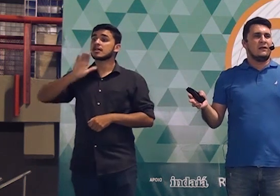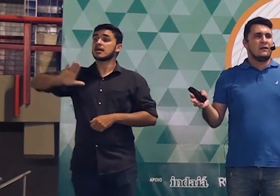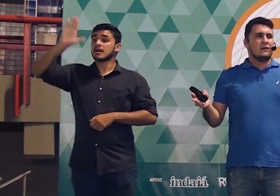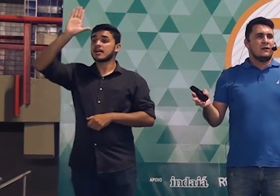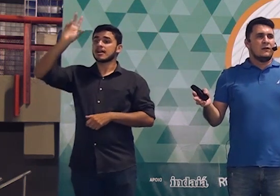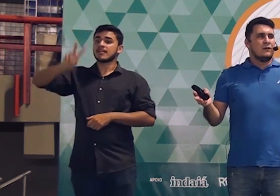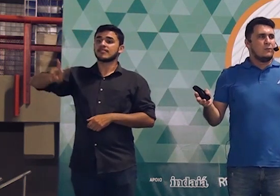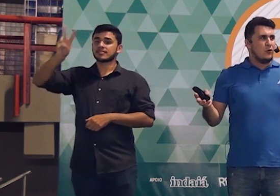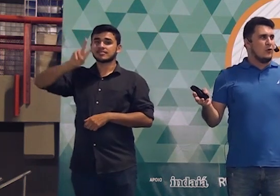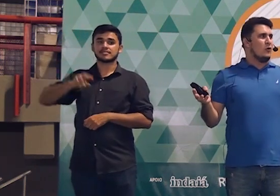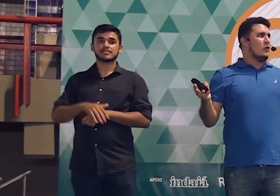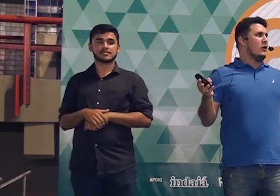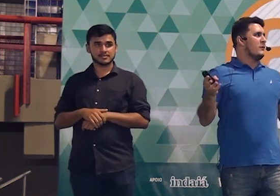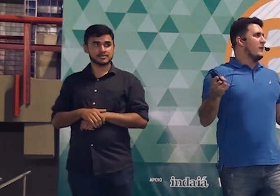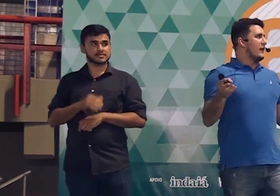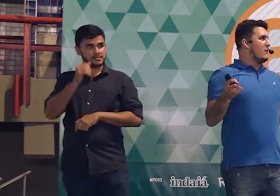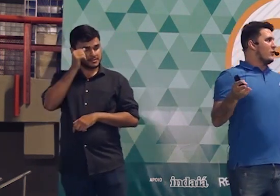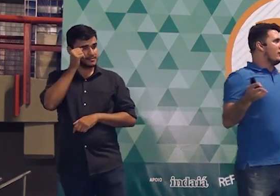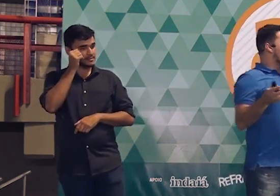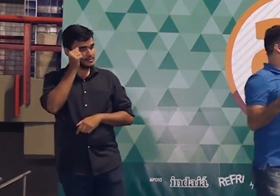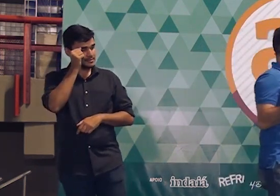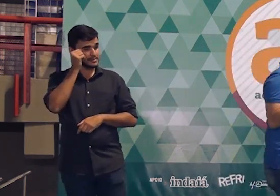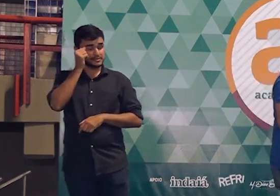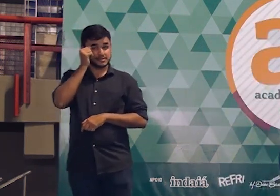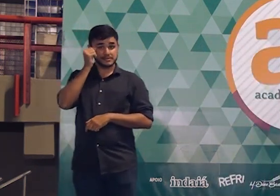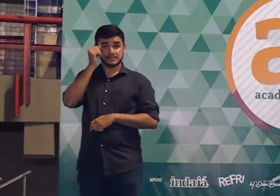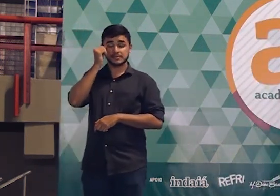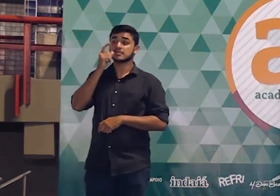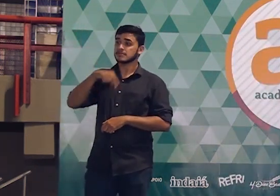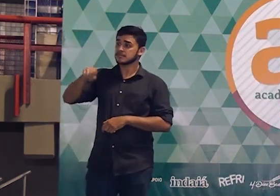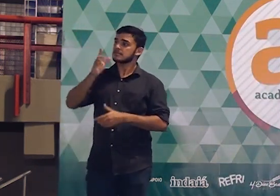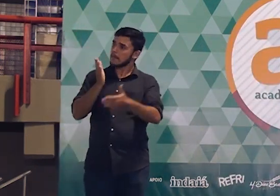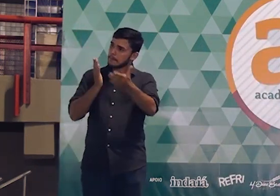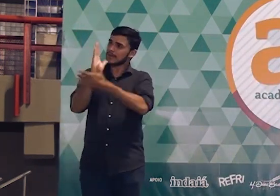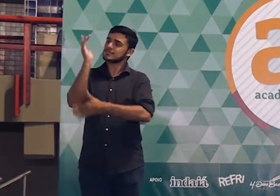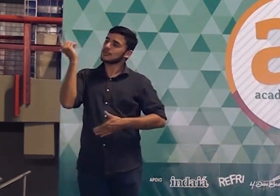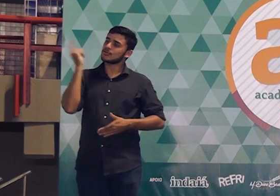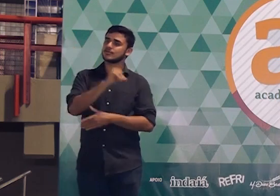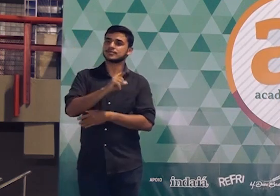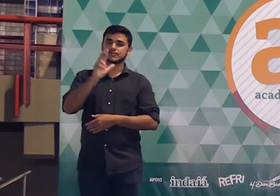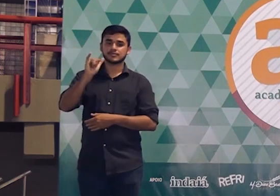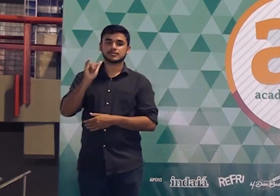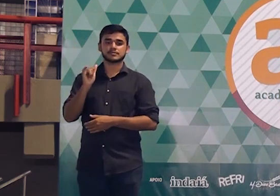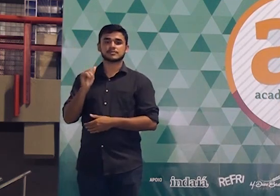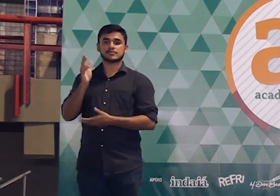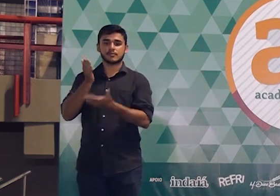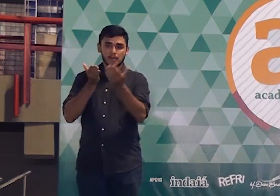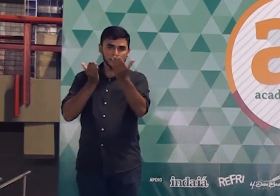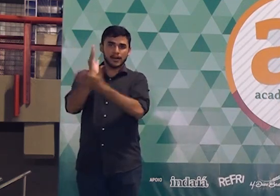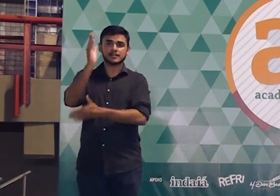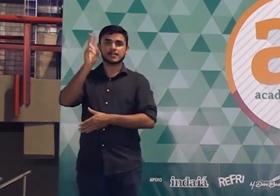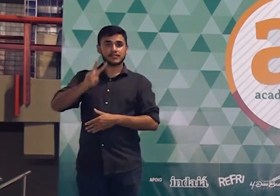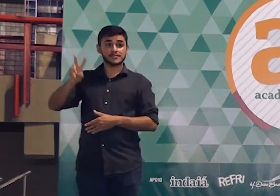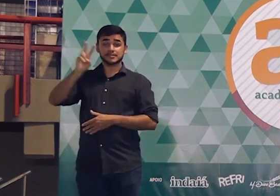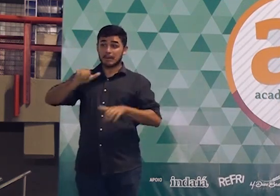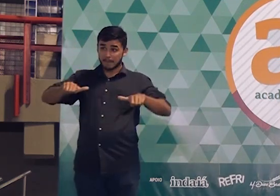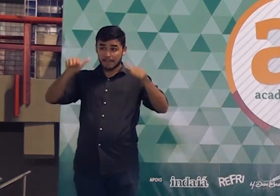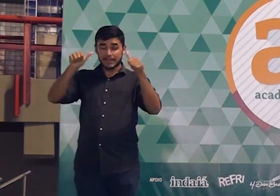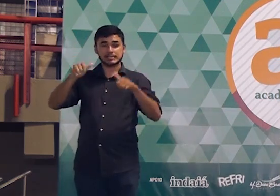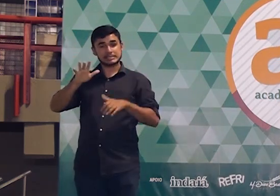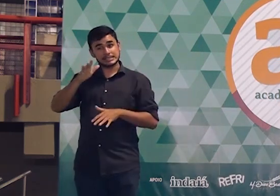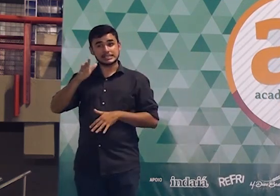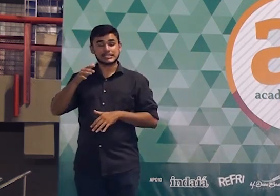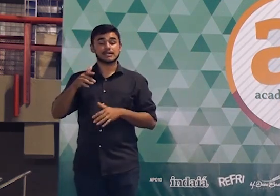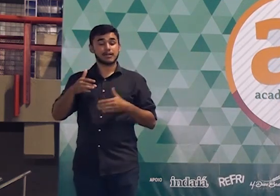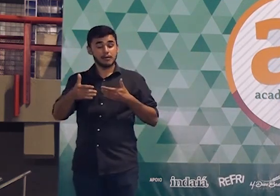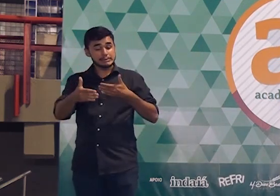aqui? Pô, pelo amor de Deus, né? Eu sei que está na hora da fome, mas pelo amor de Deus, beleza. Já melhorou uma coisinha, no final